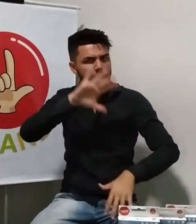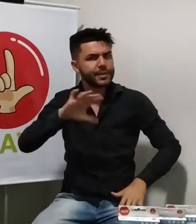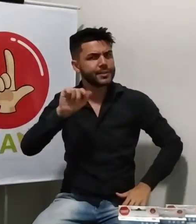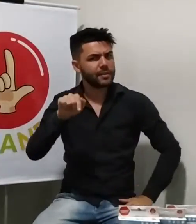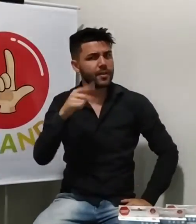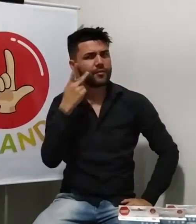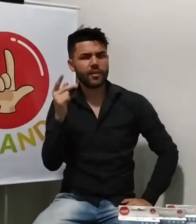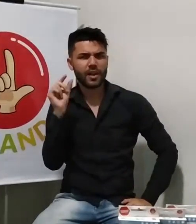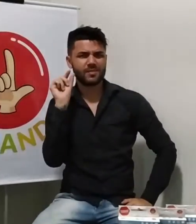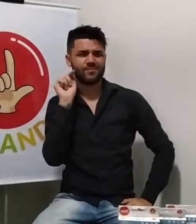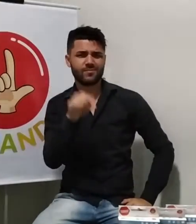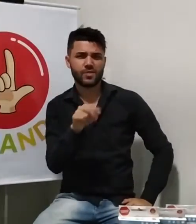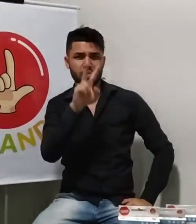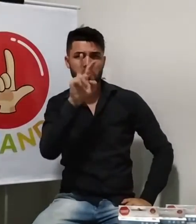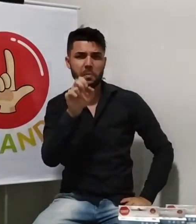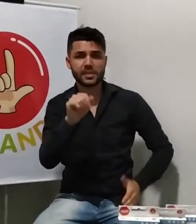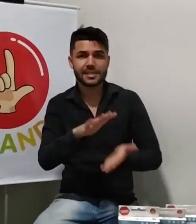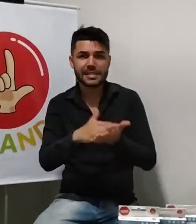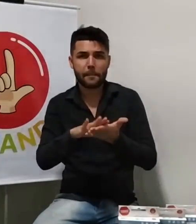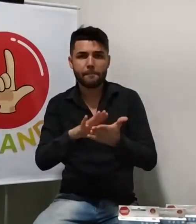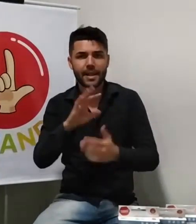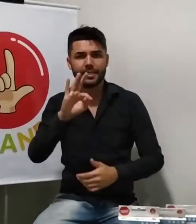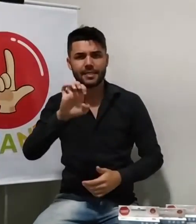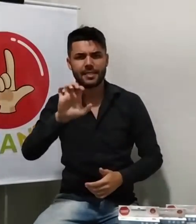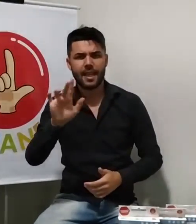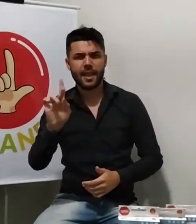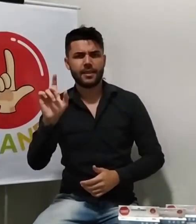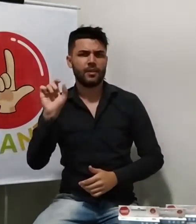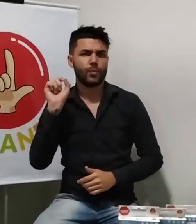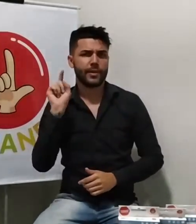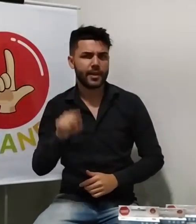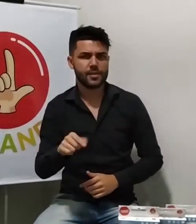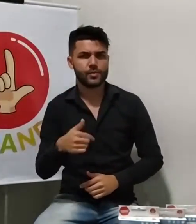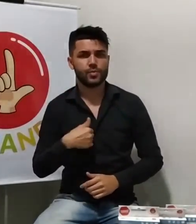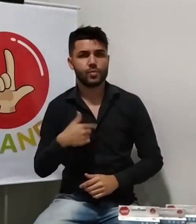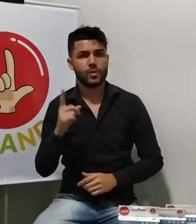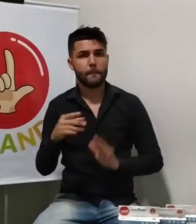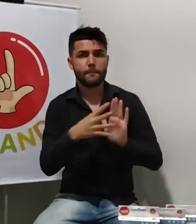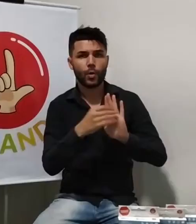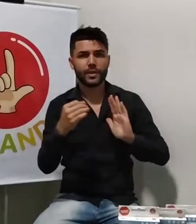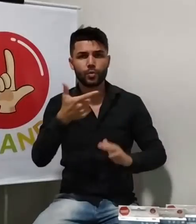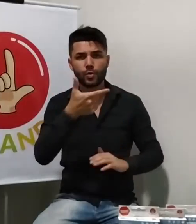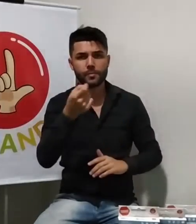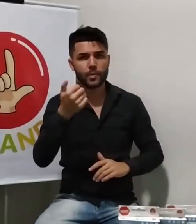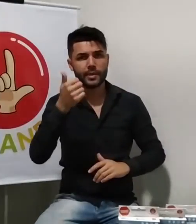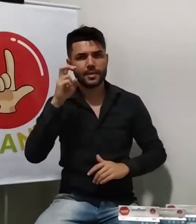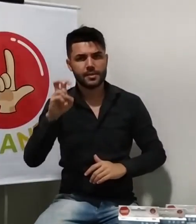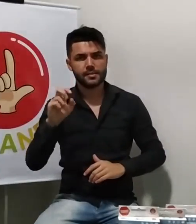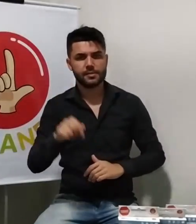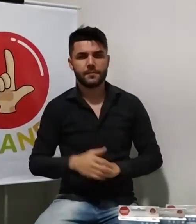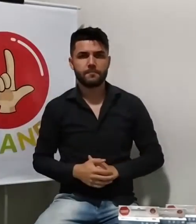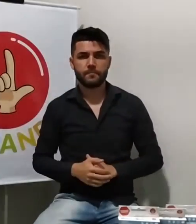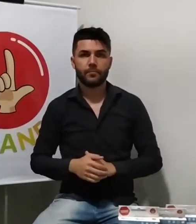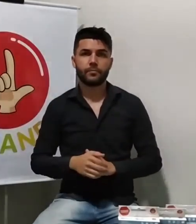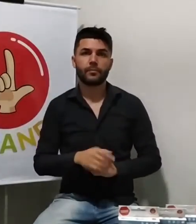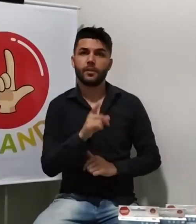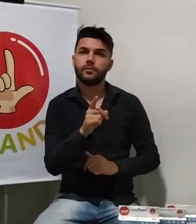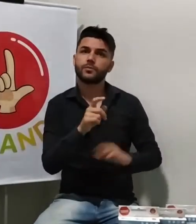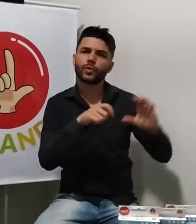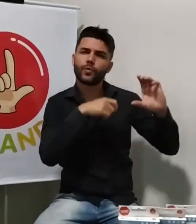mídia, pegamos 8 dos 10 maiores. Esse pino de grupo de mídia ajudou a gente a derrubar o próximo pino, que era educação. Aí a gente pegou Croton para fazer a parte de ensino à distância